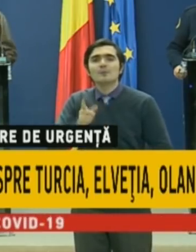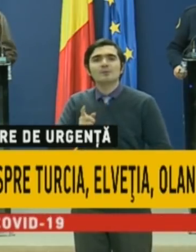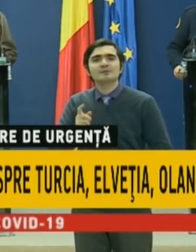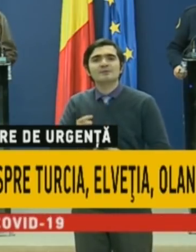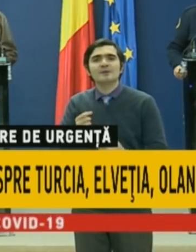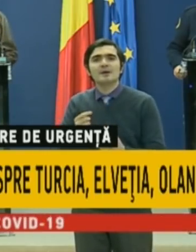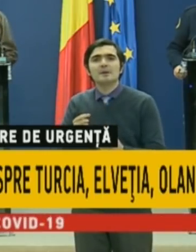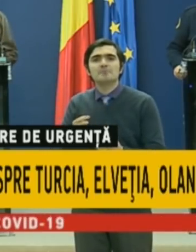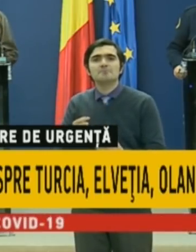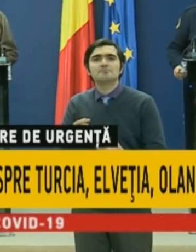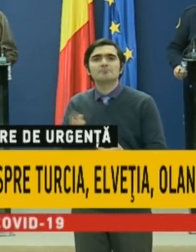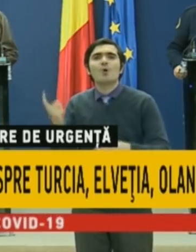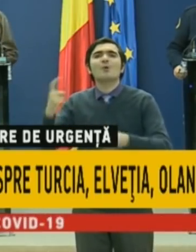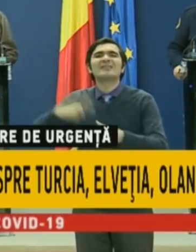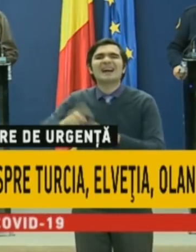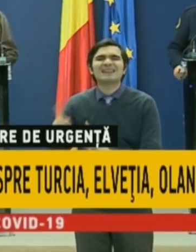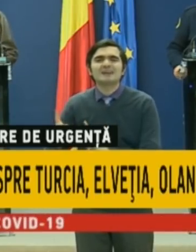curse.